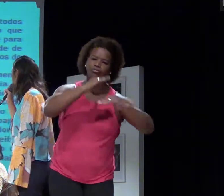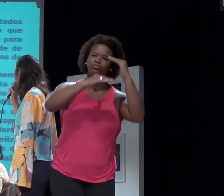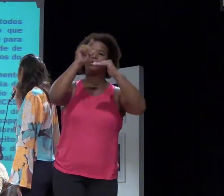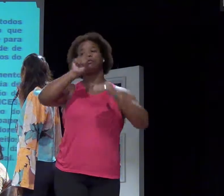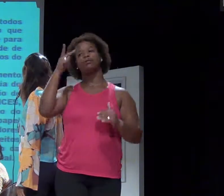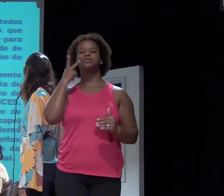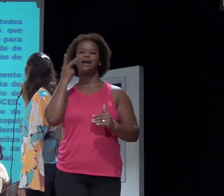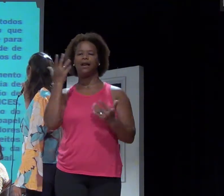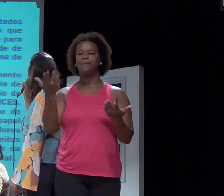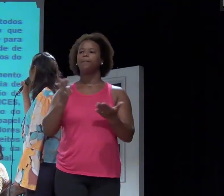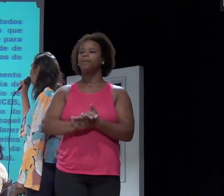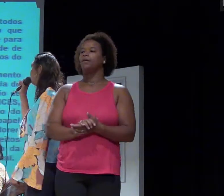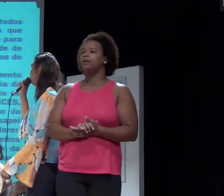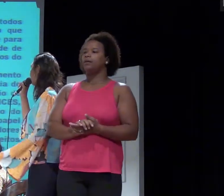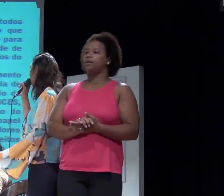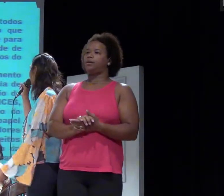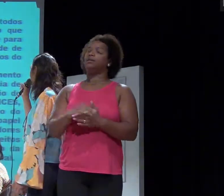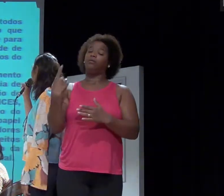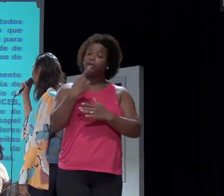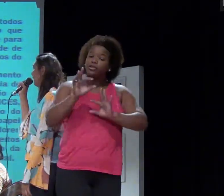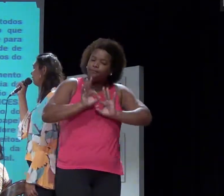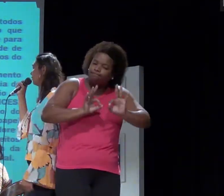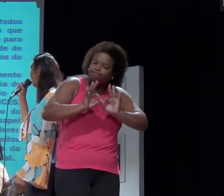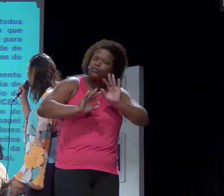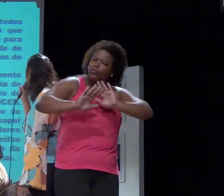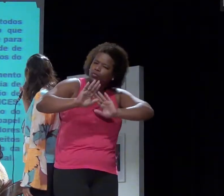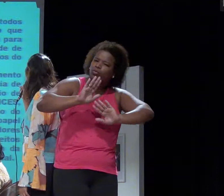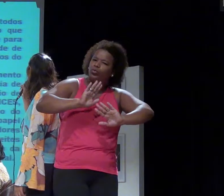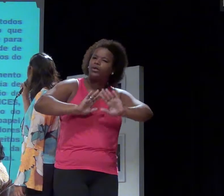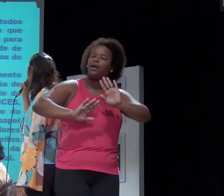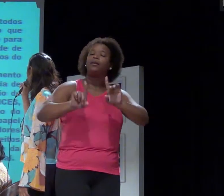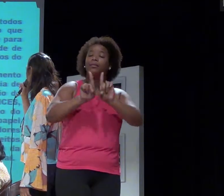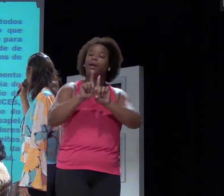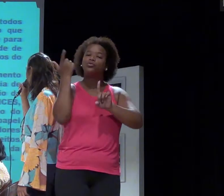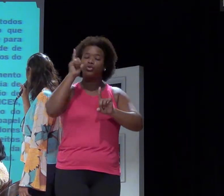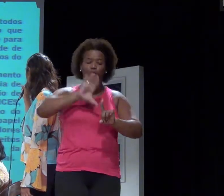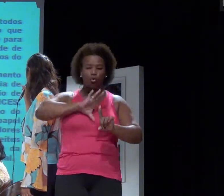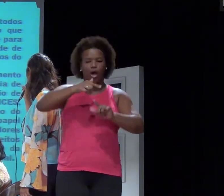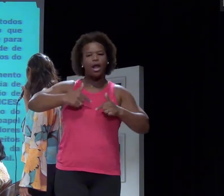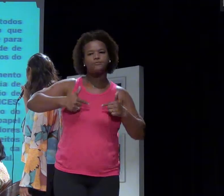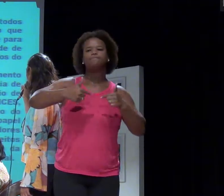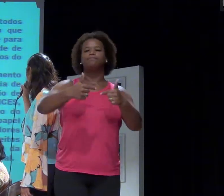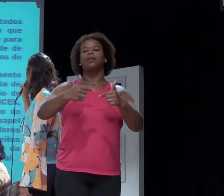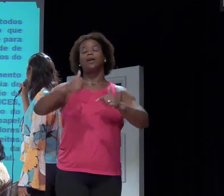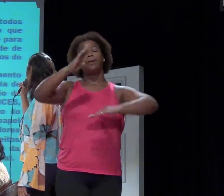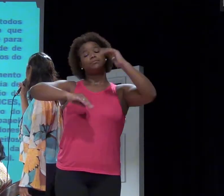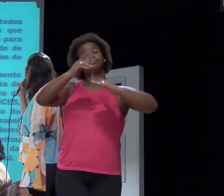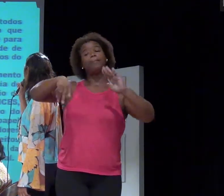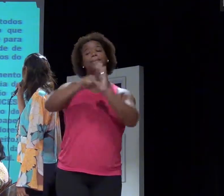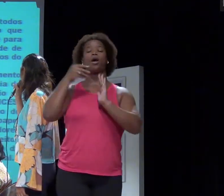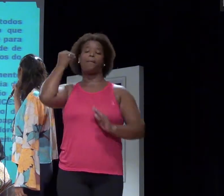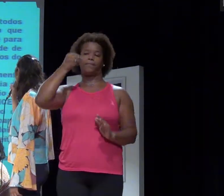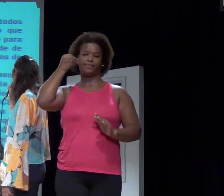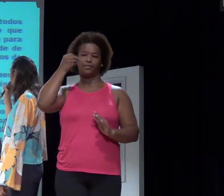Ceará. Desse modo, nós planejamos com cuidado, atuamos com coragem e experiência dos nossos profissionais, para,